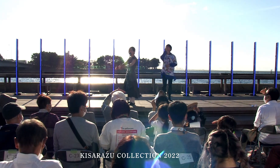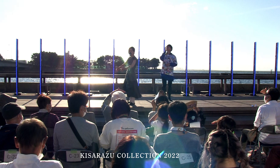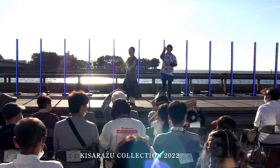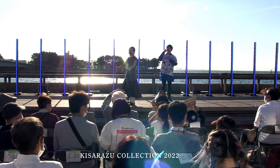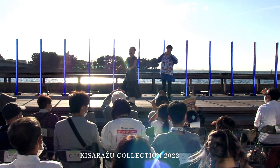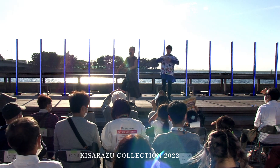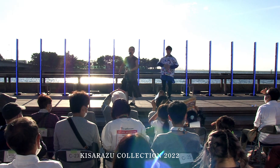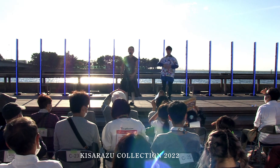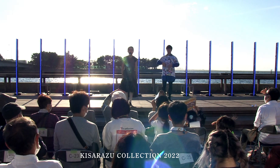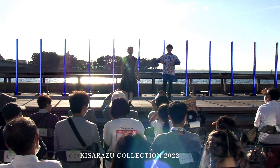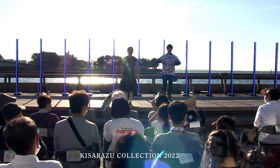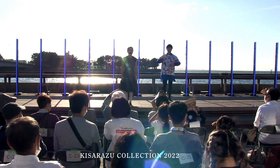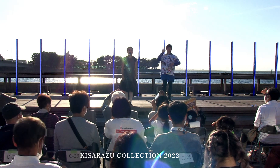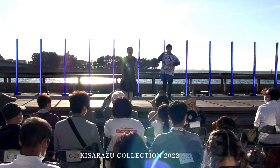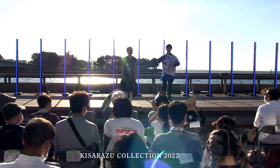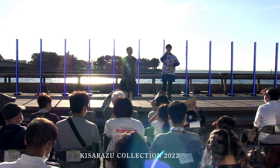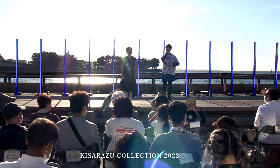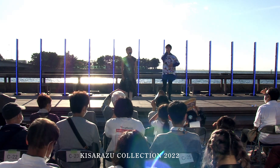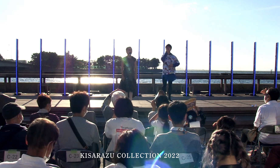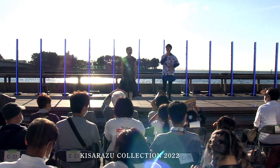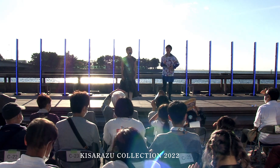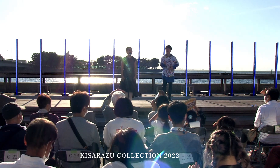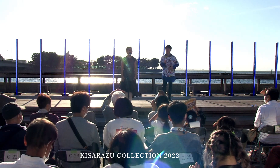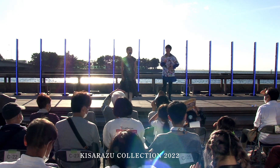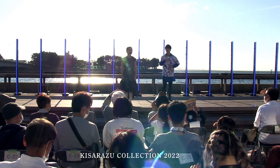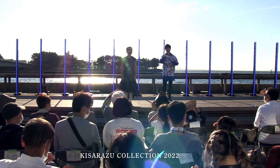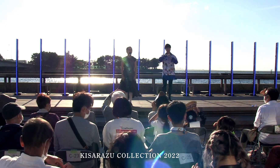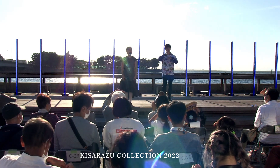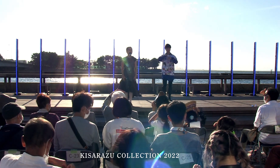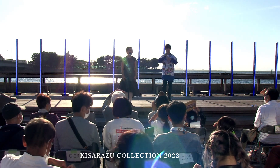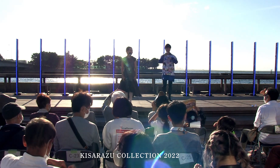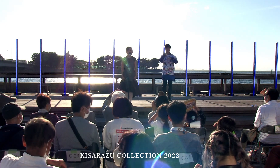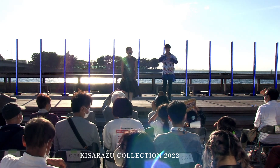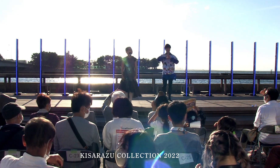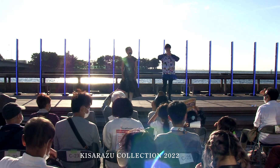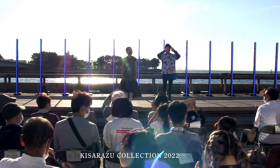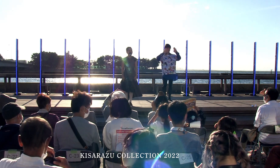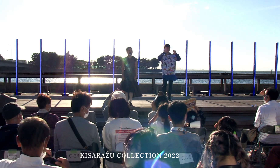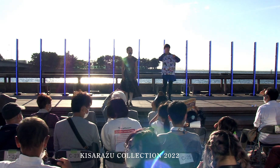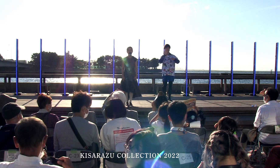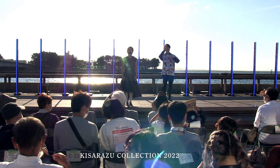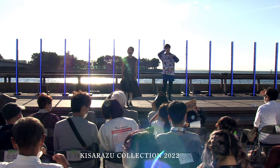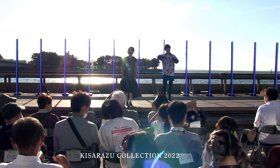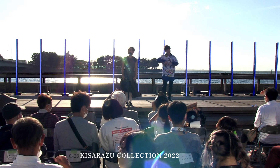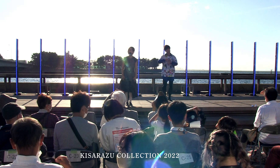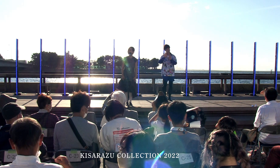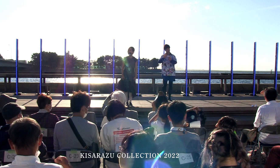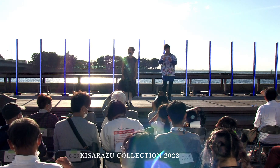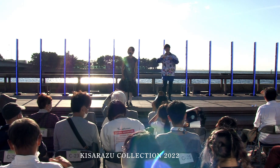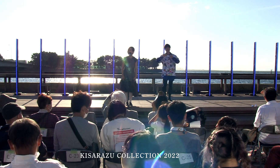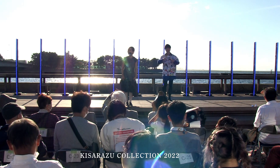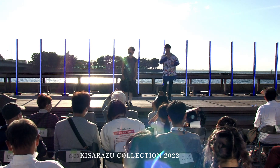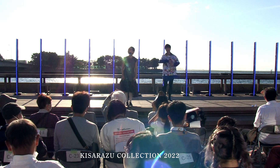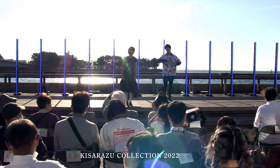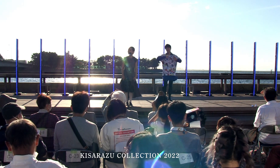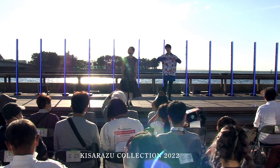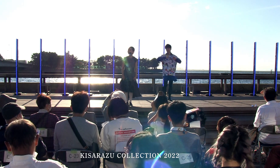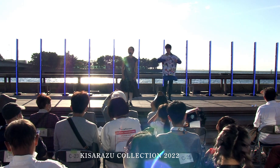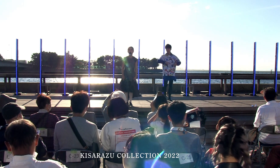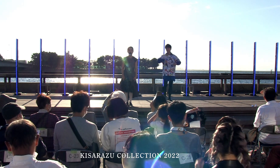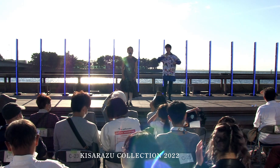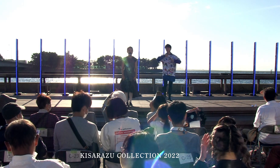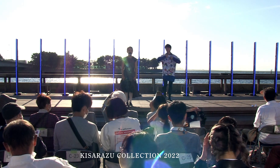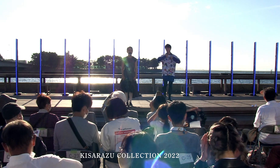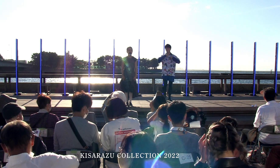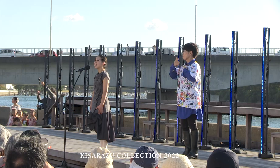に空気を入れて口から吐く深呼吸から始めて座ってやるストレッチ、立ってやるストレッチと徐々